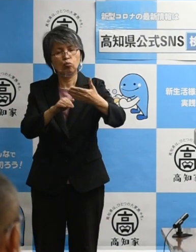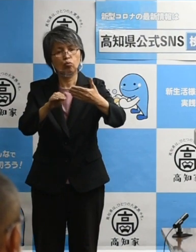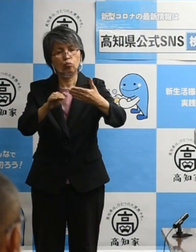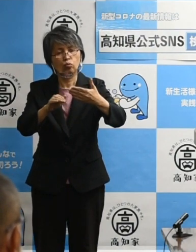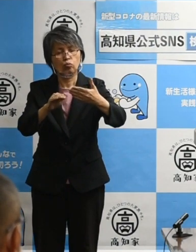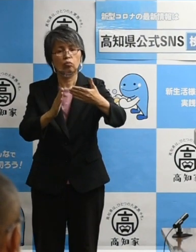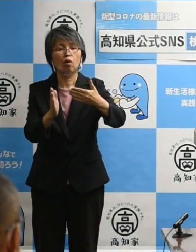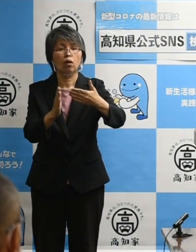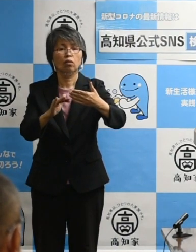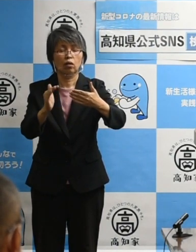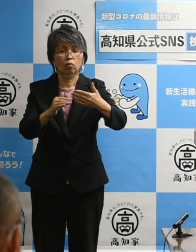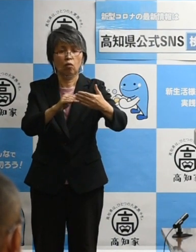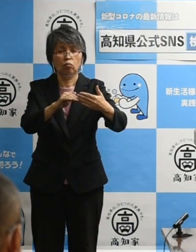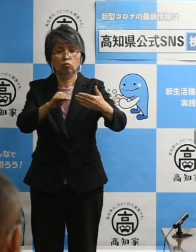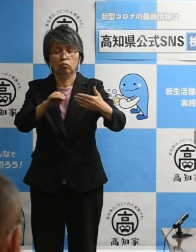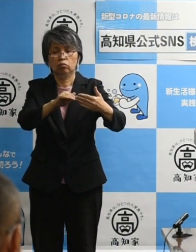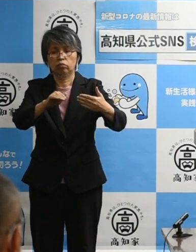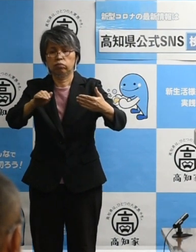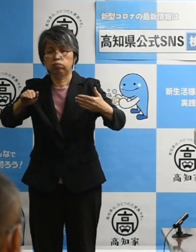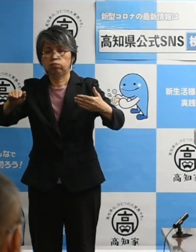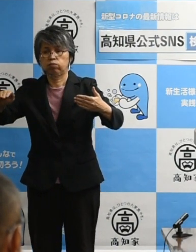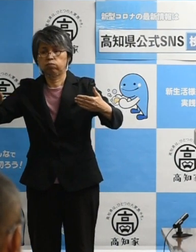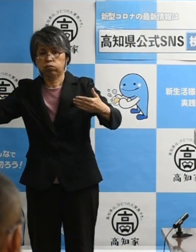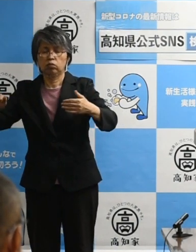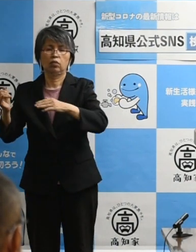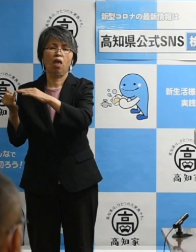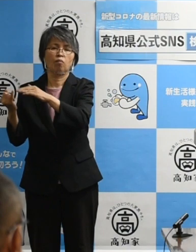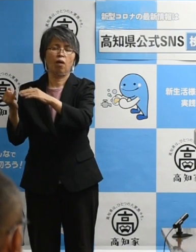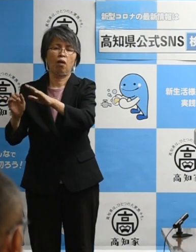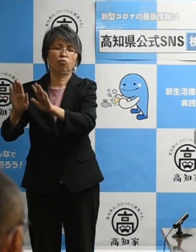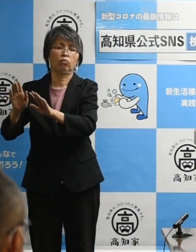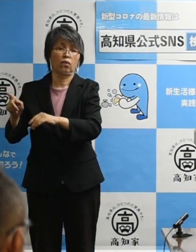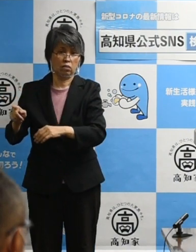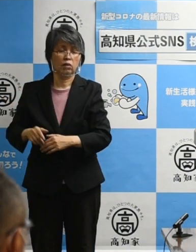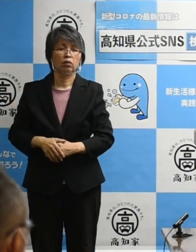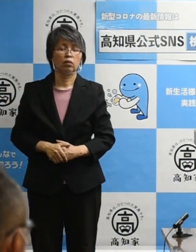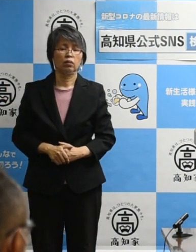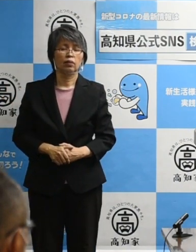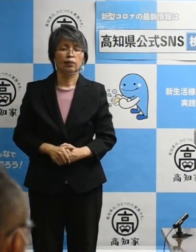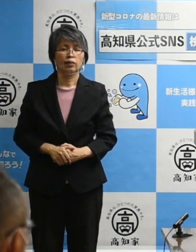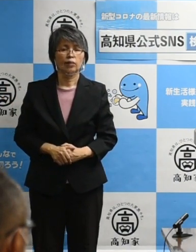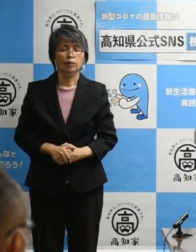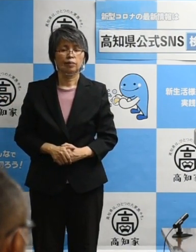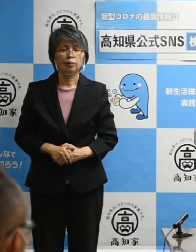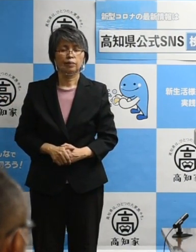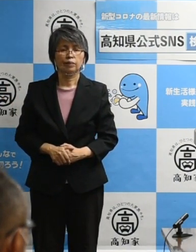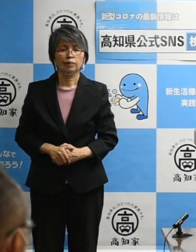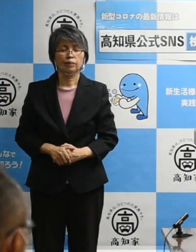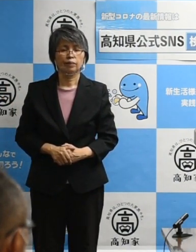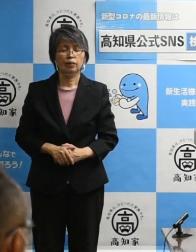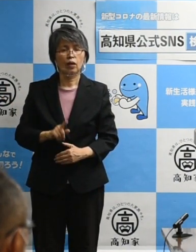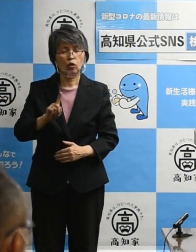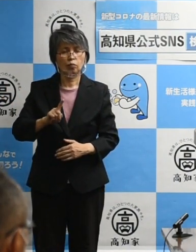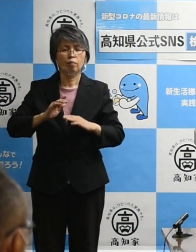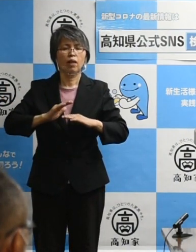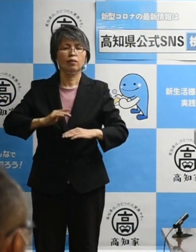高くなかったんですが、非常に長引いたというのが愛媛県の特色であるというふうに考えています。まあ、その意味で一つ冷静に受け止